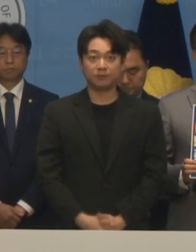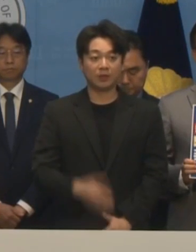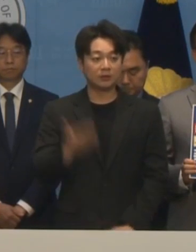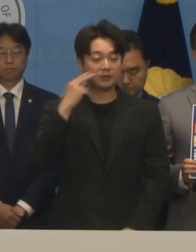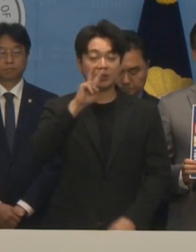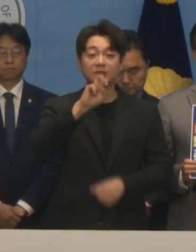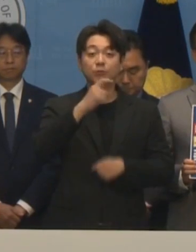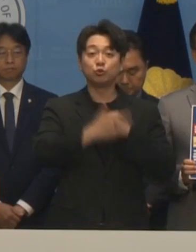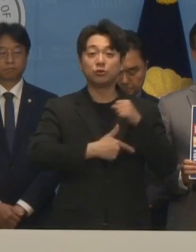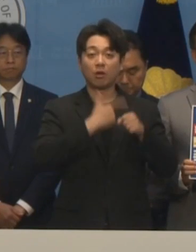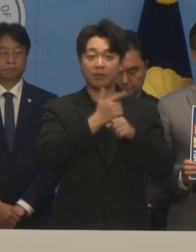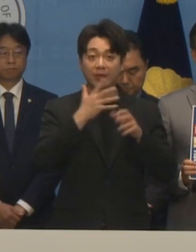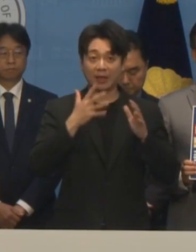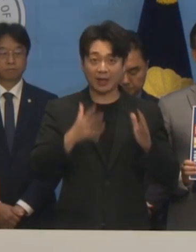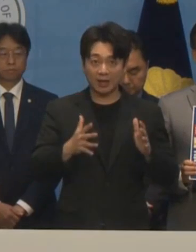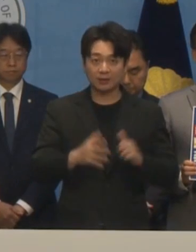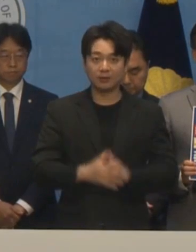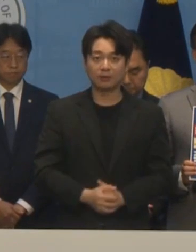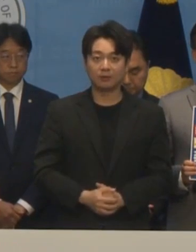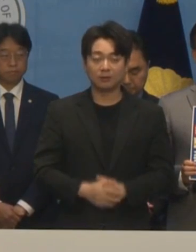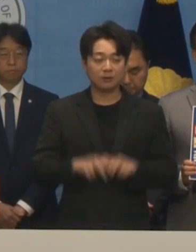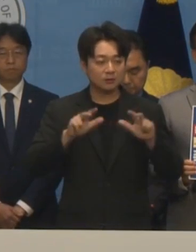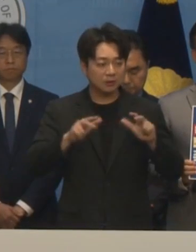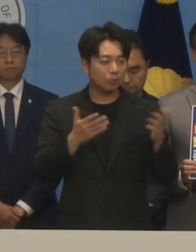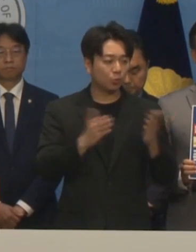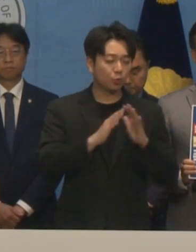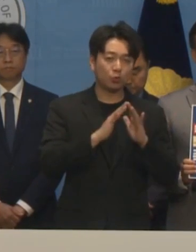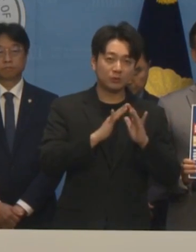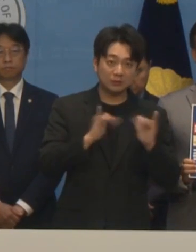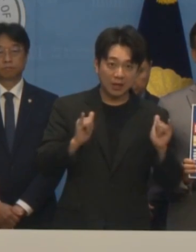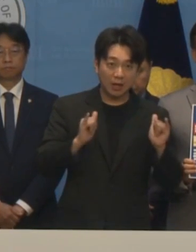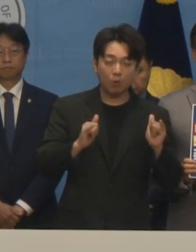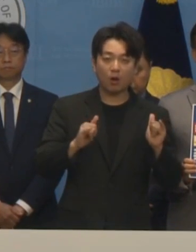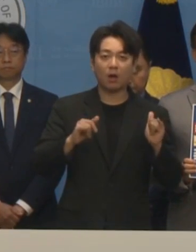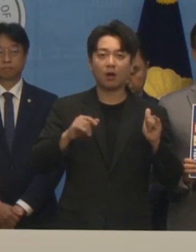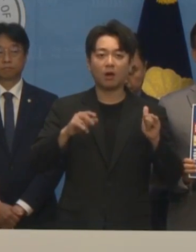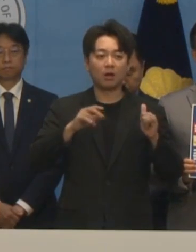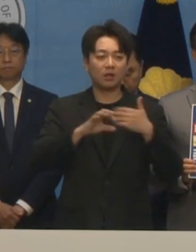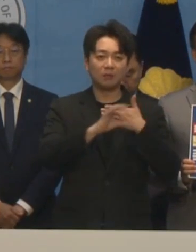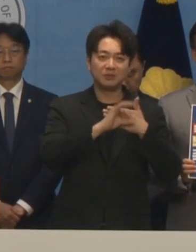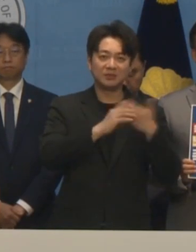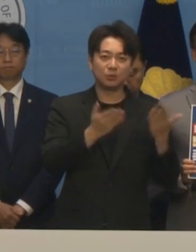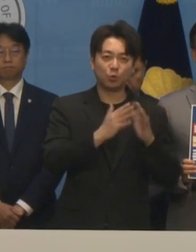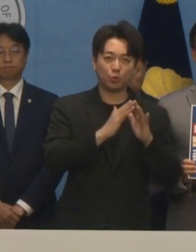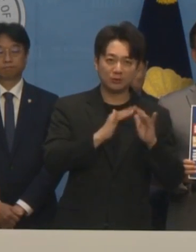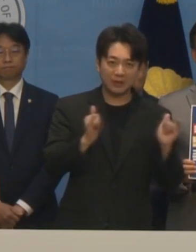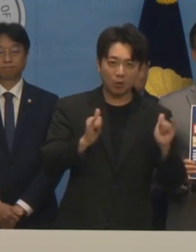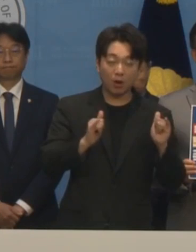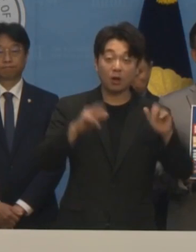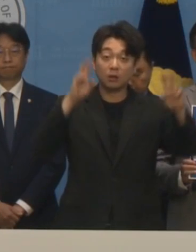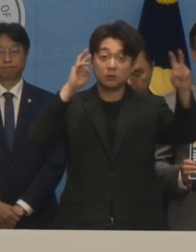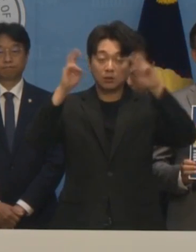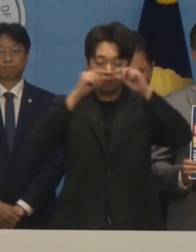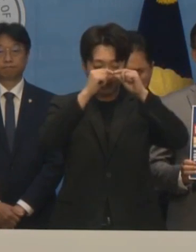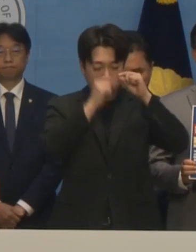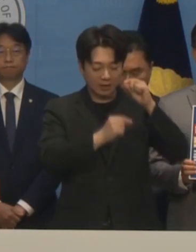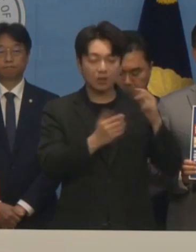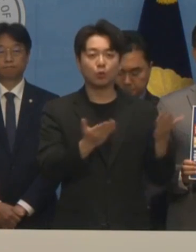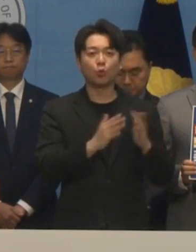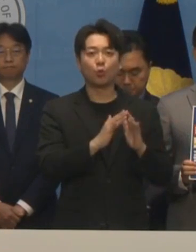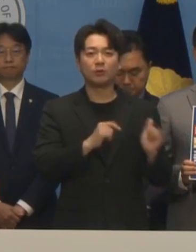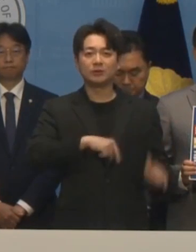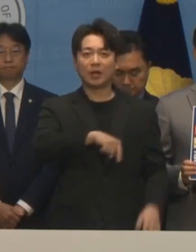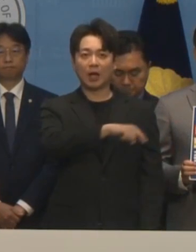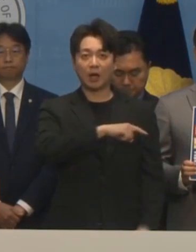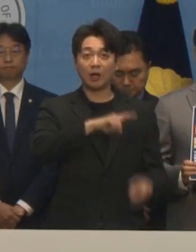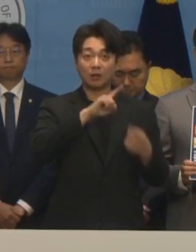26년간 우리 사회가 오랫동안 해결하지 못한 정규직과 비정규직, 원청과 하청 노동자 간